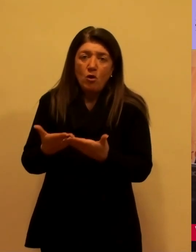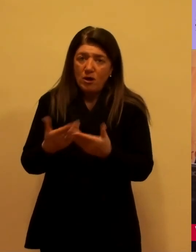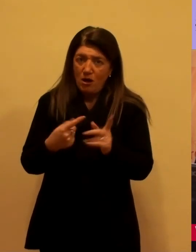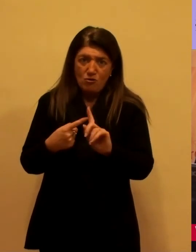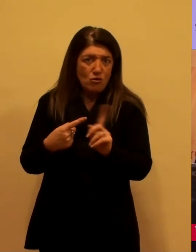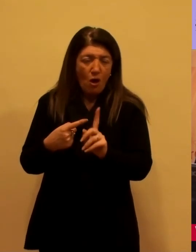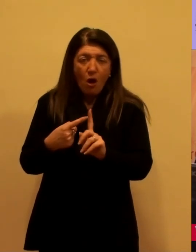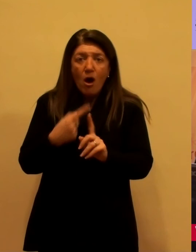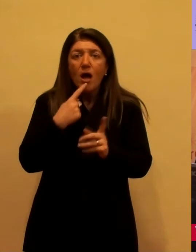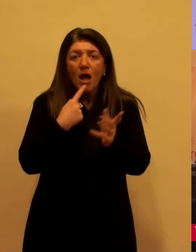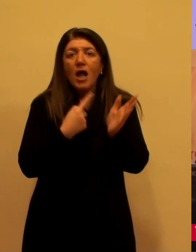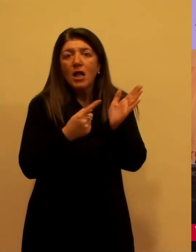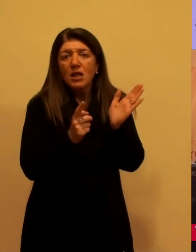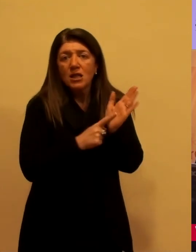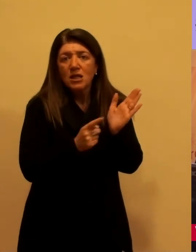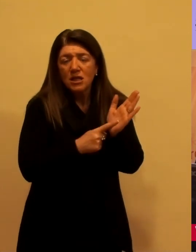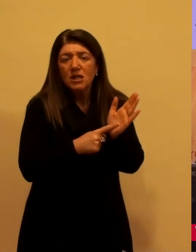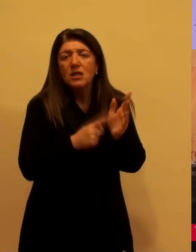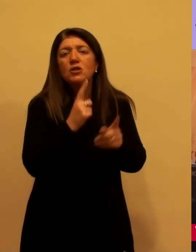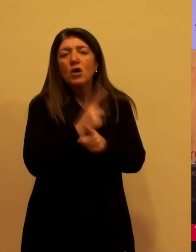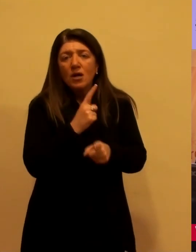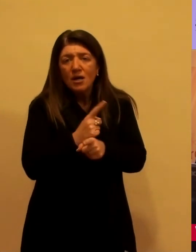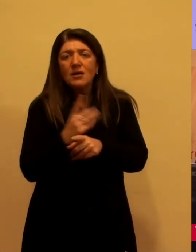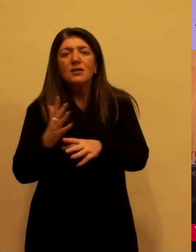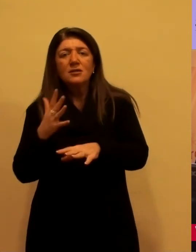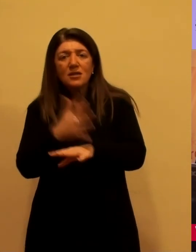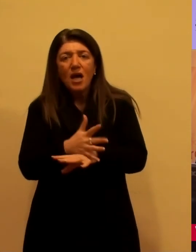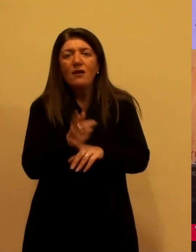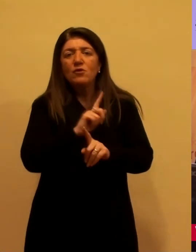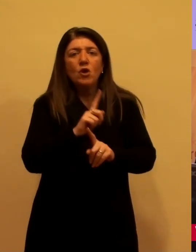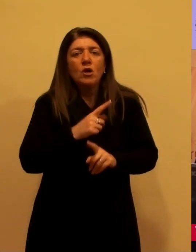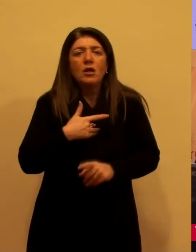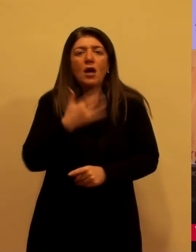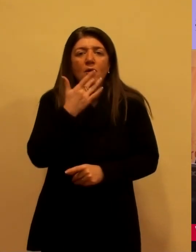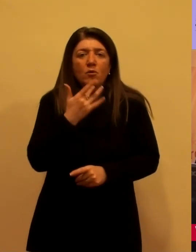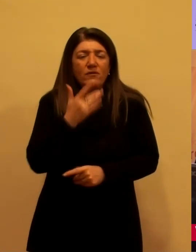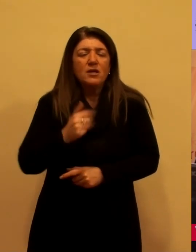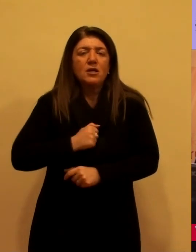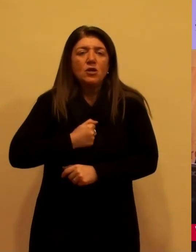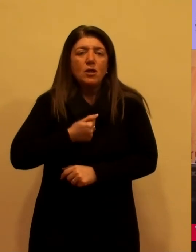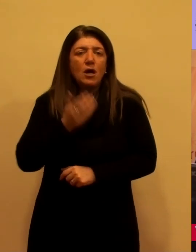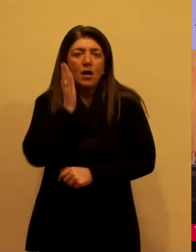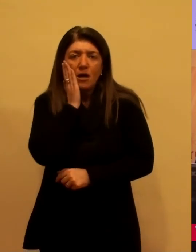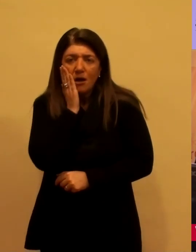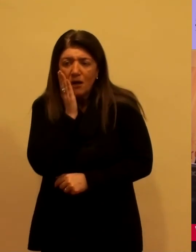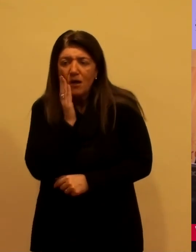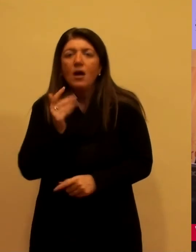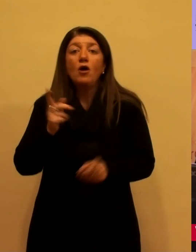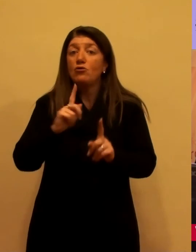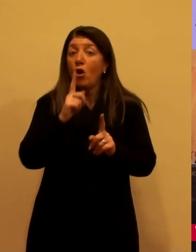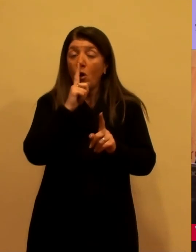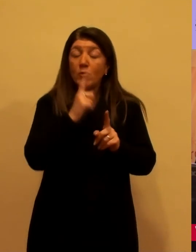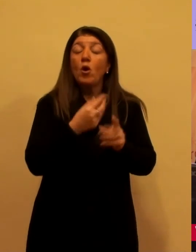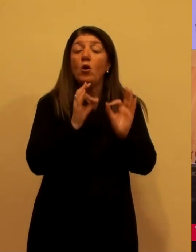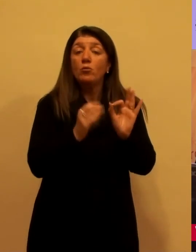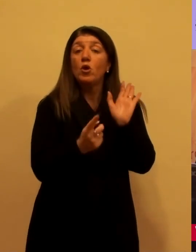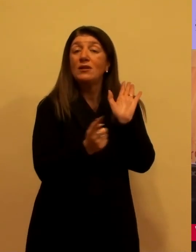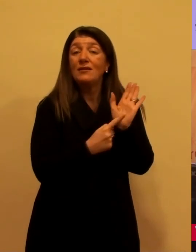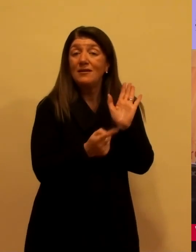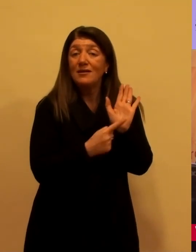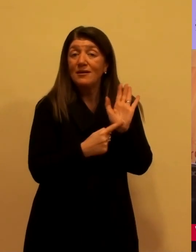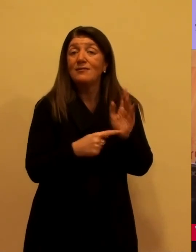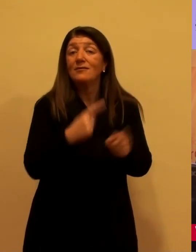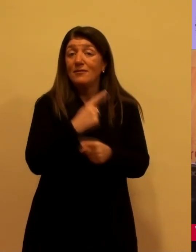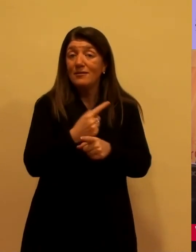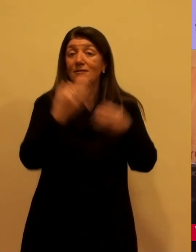Sì, sembra che la buona volontà del singolo... Sì, non è questione di pietismo, quanto di un diritto. Di diritti, è proprio una bella differenza.